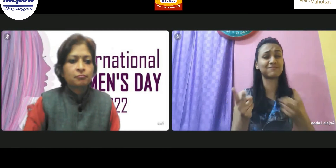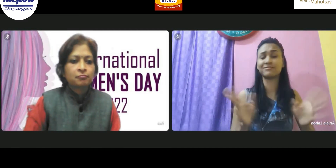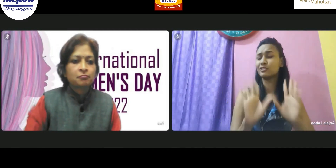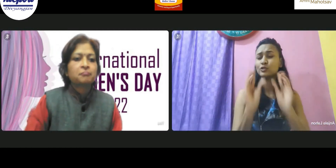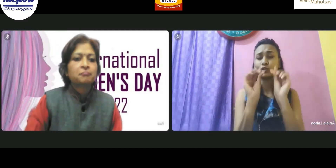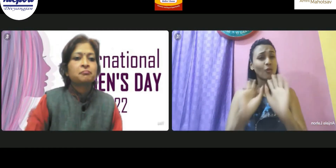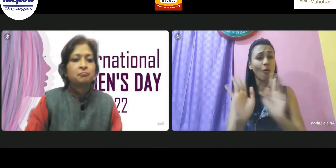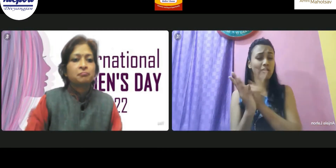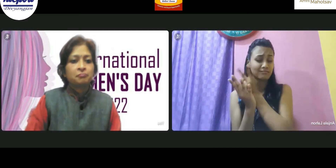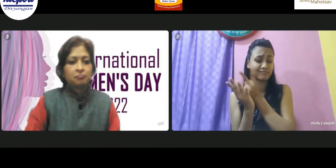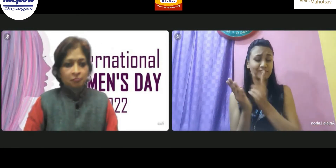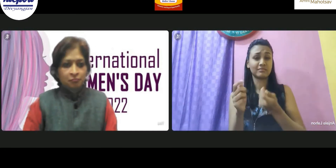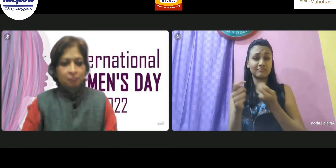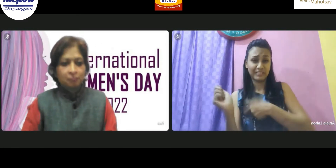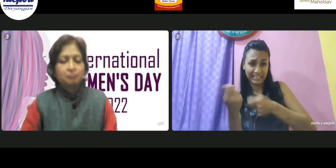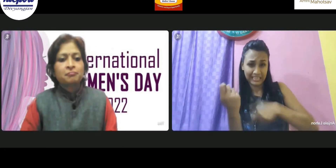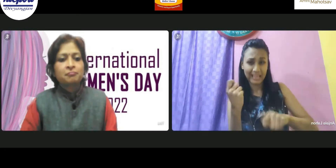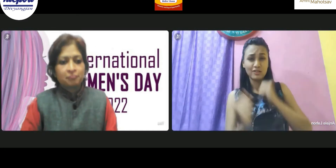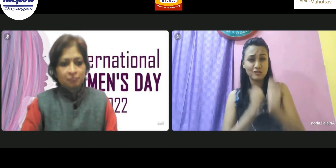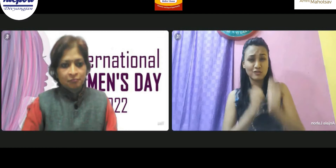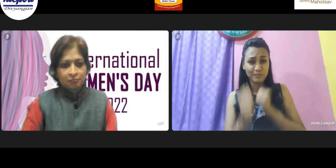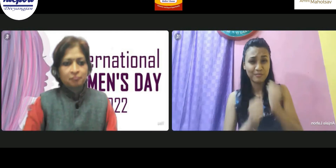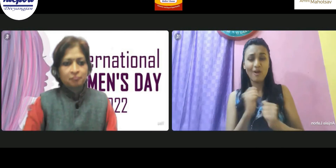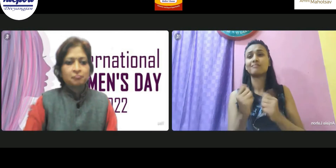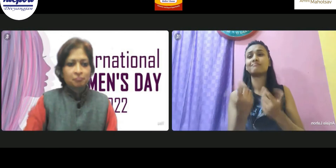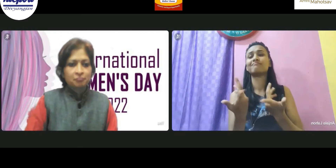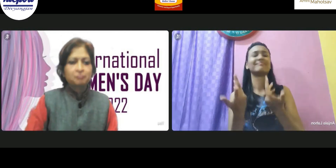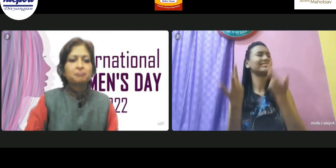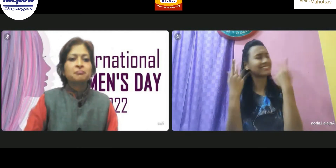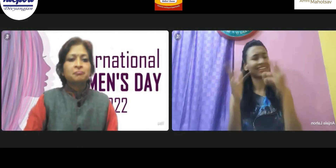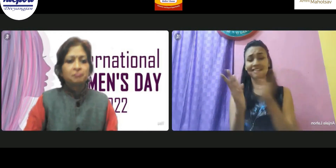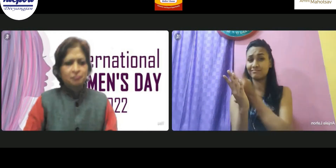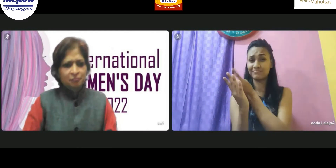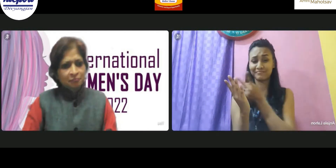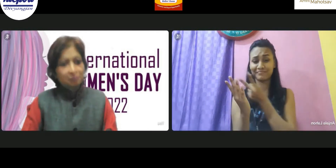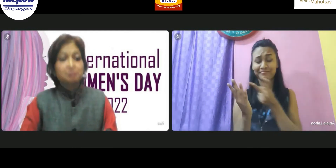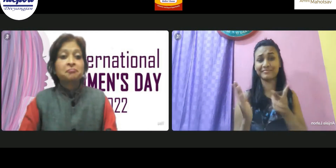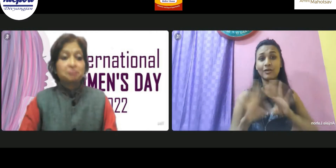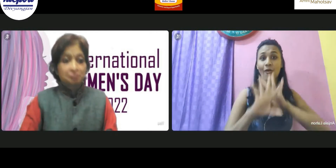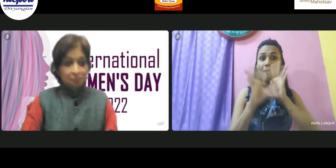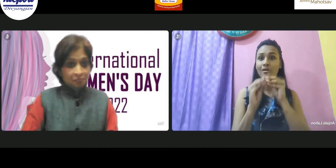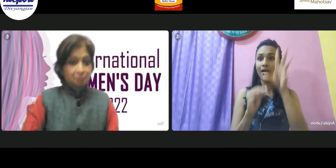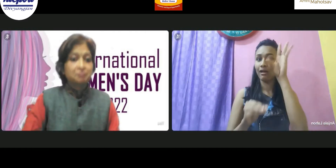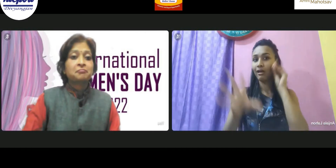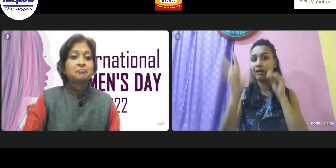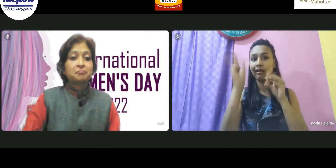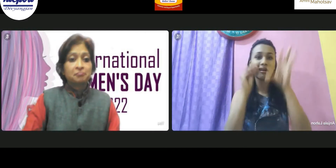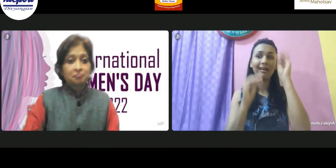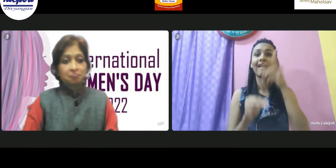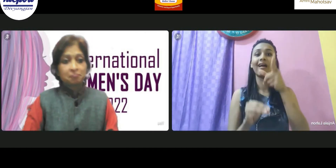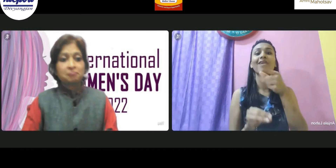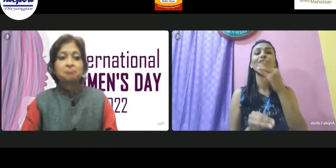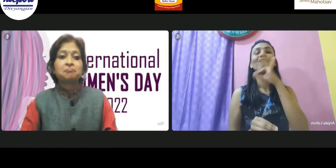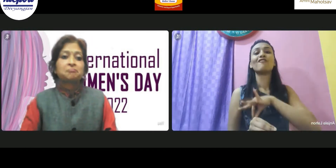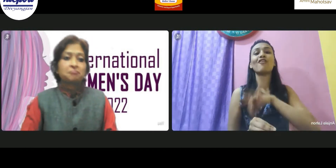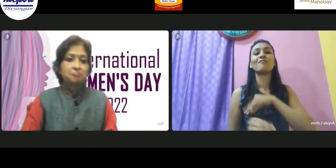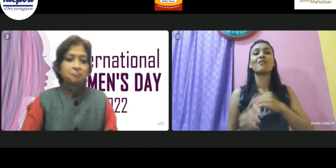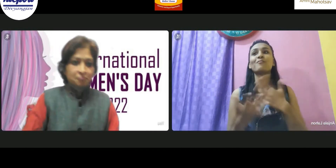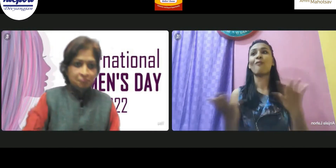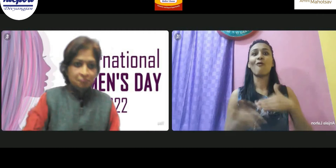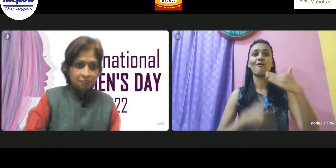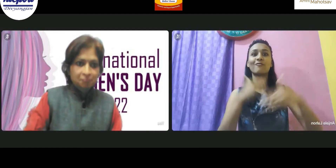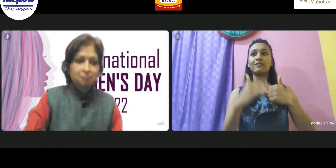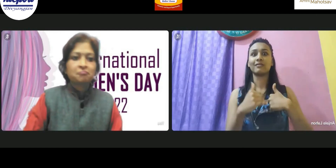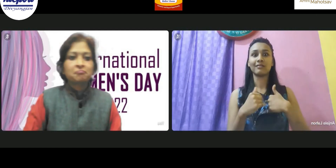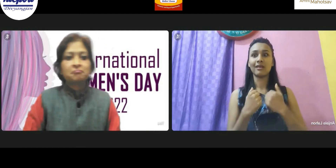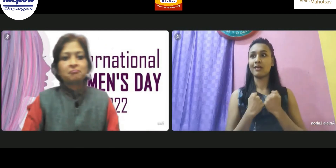का एक्सपोजर हमें मिला, गेम्स में जाना, ये सारी चीजें हमने सीखी। तो ये हमारे लिए बहुत ज्यादा फायदेमंद रहा।